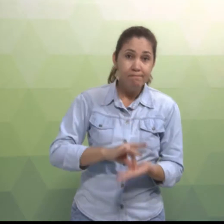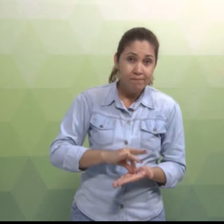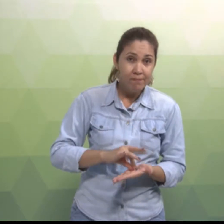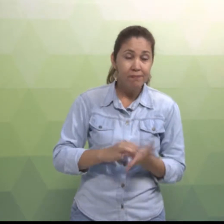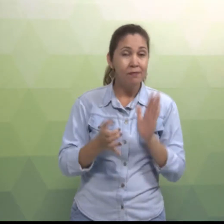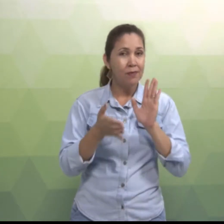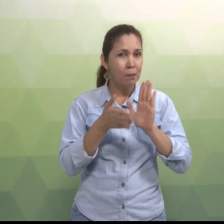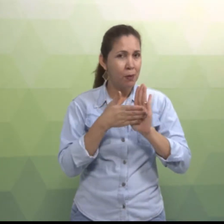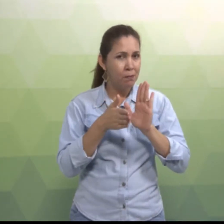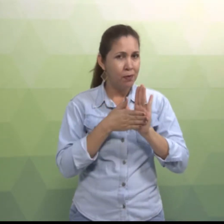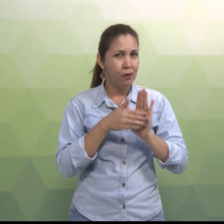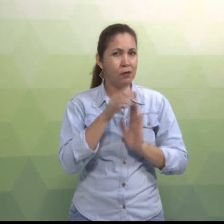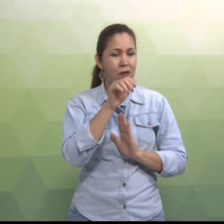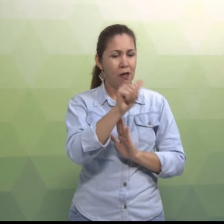A proposta do AEE,